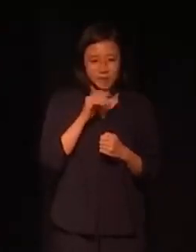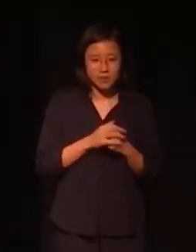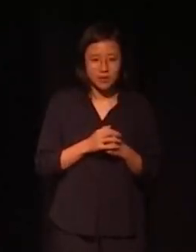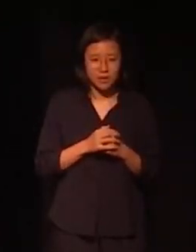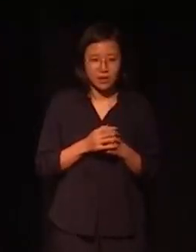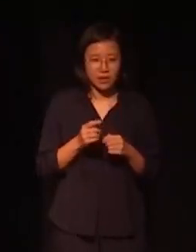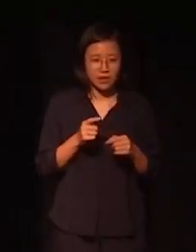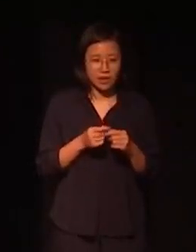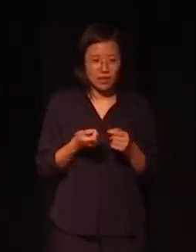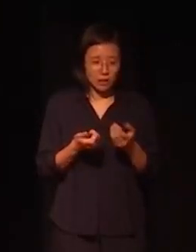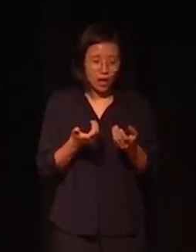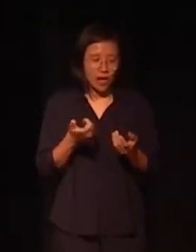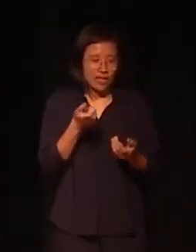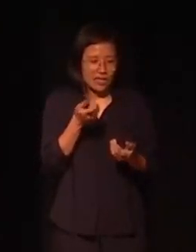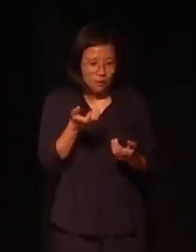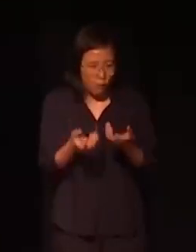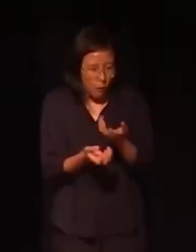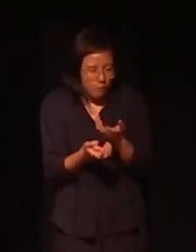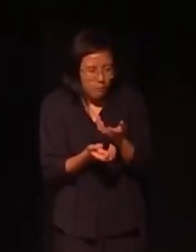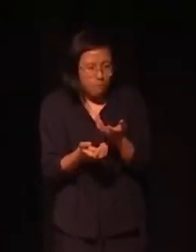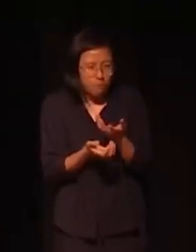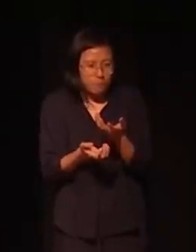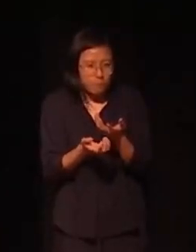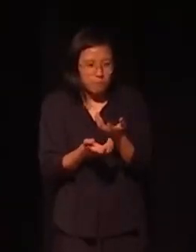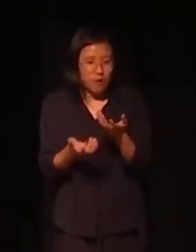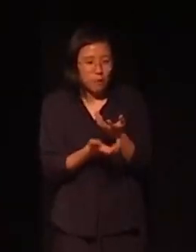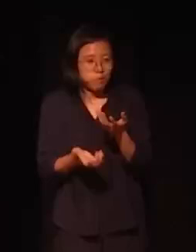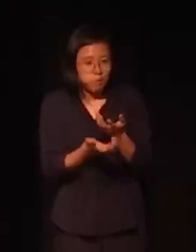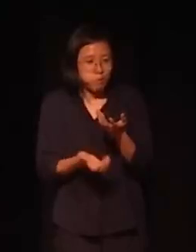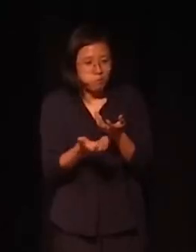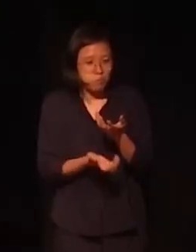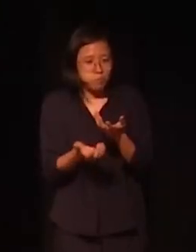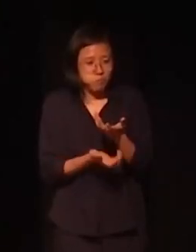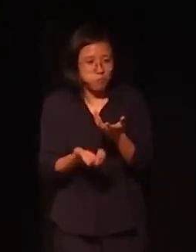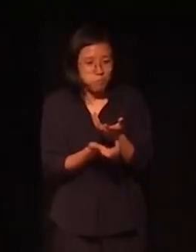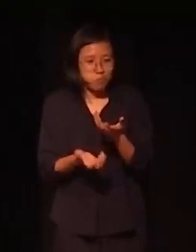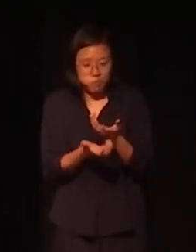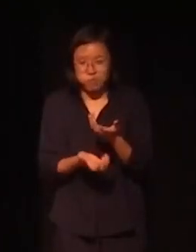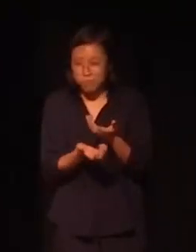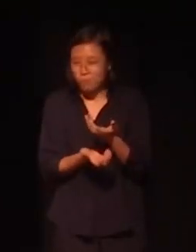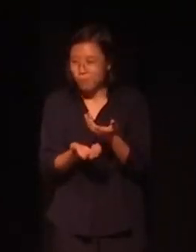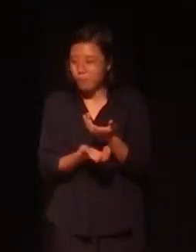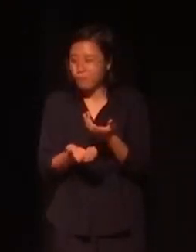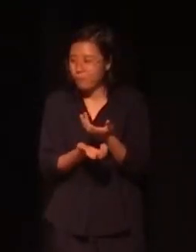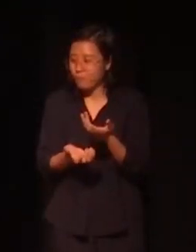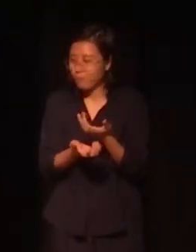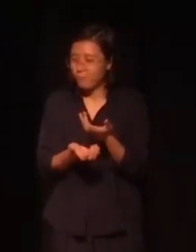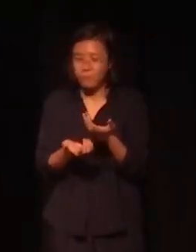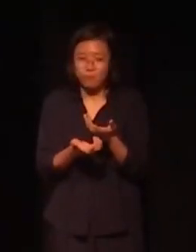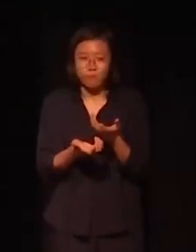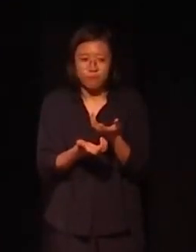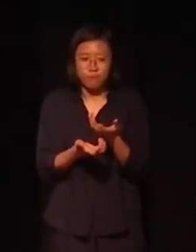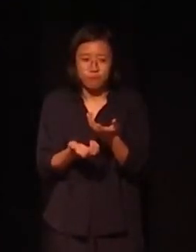Simmer. Okay, if you simmer something over high heat, in Chinese it will be 煨夹